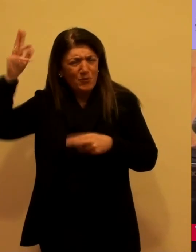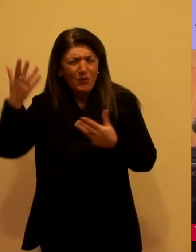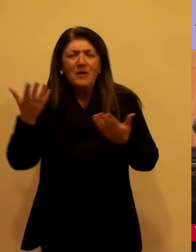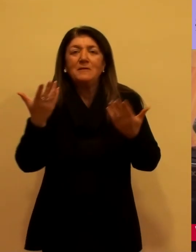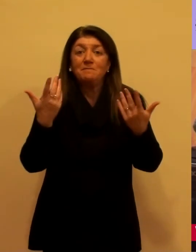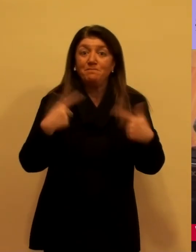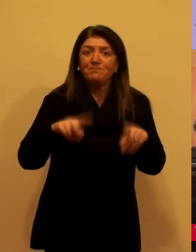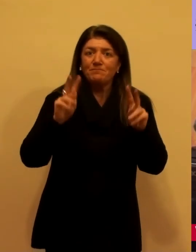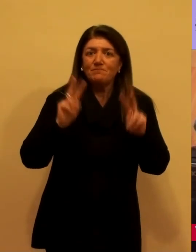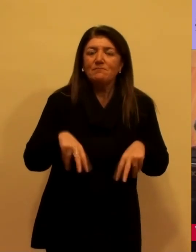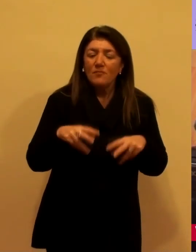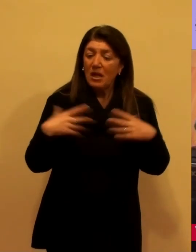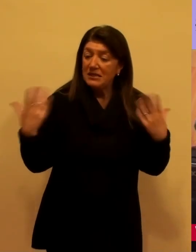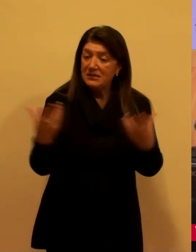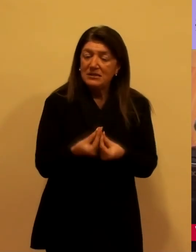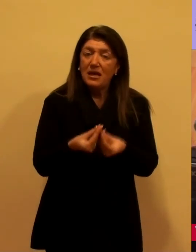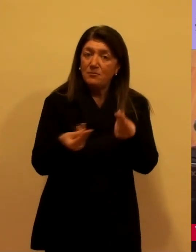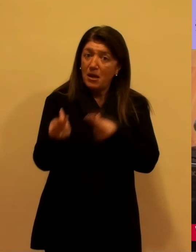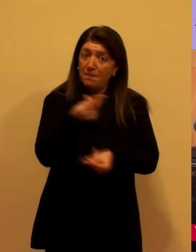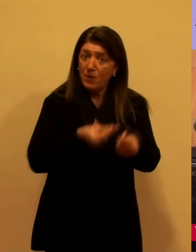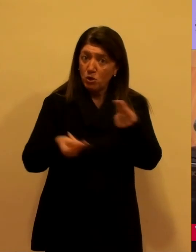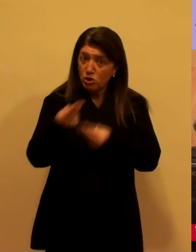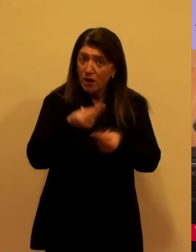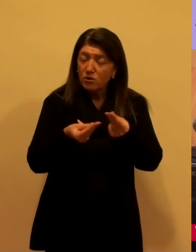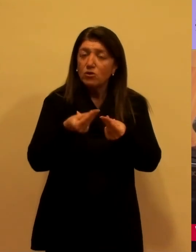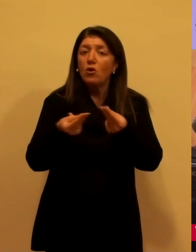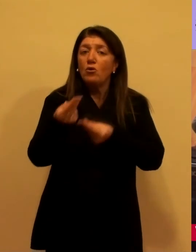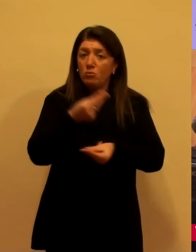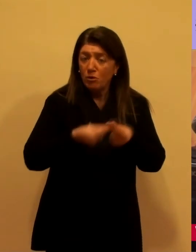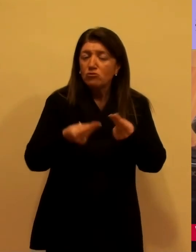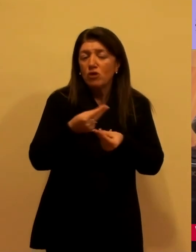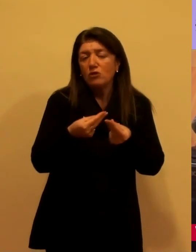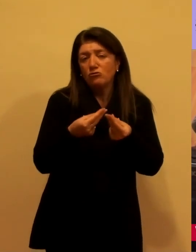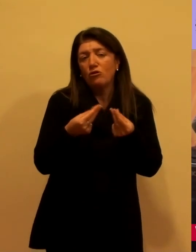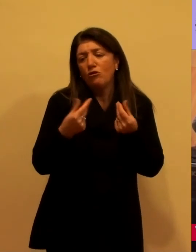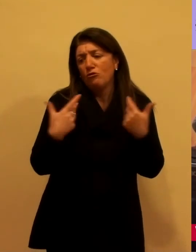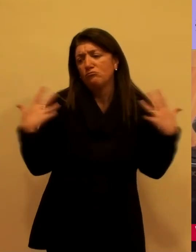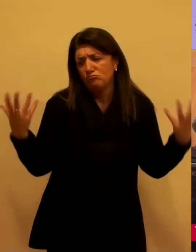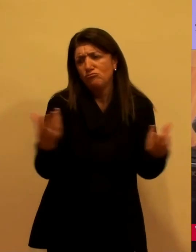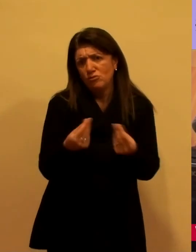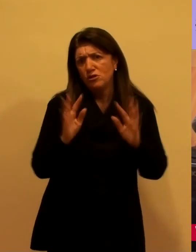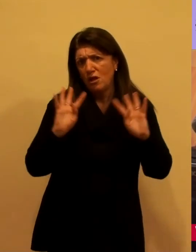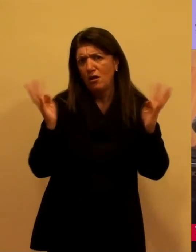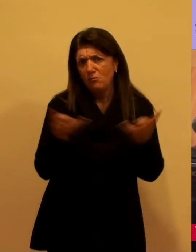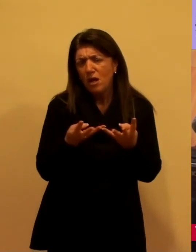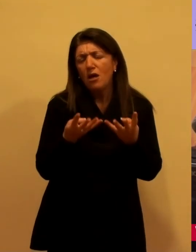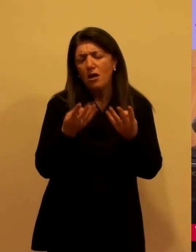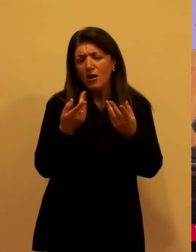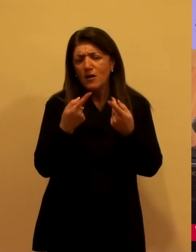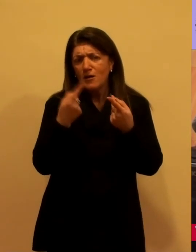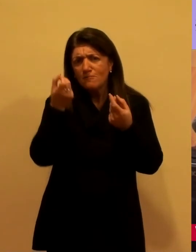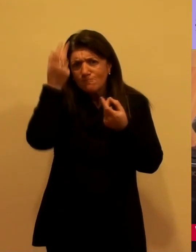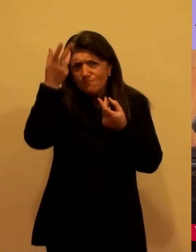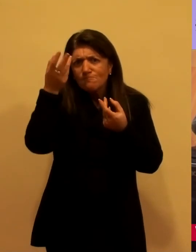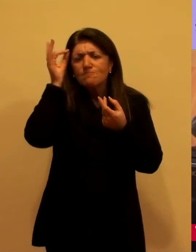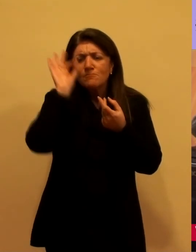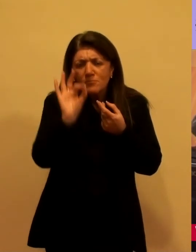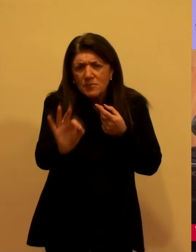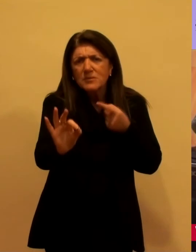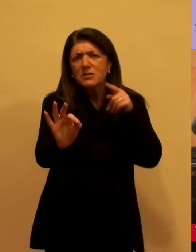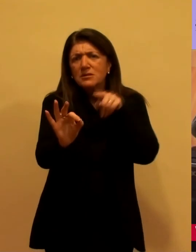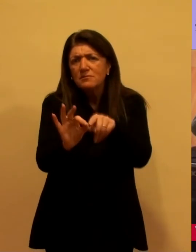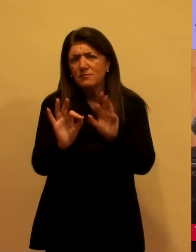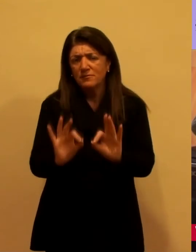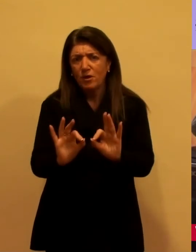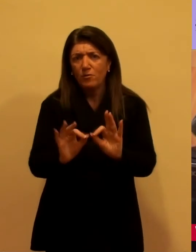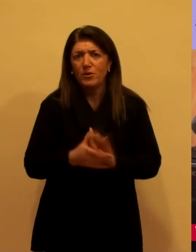loro si è fatto un bel progetto a più mani proprio e pensato proprio ad hoc in questo senso. Ecco, noi tra l'altro siamo